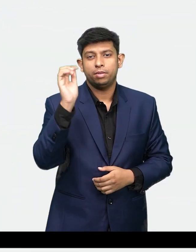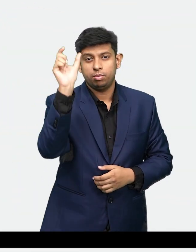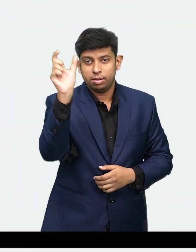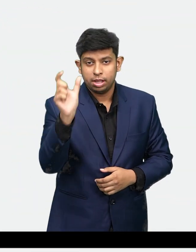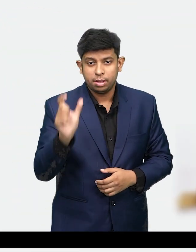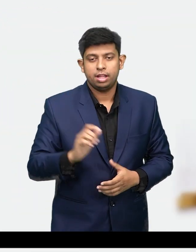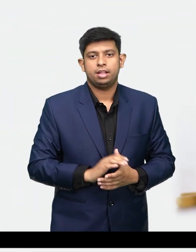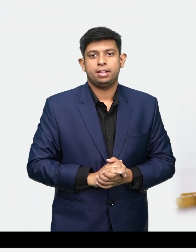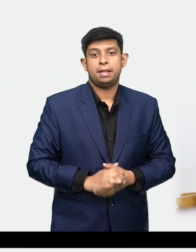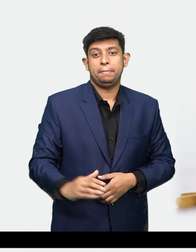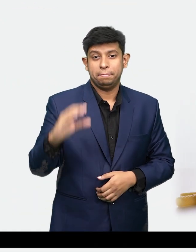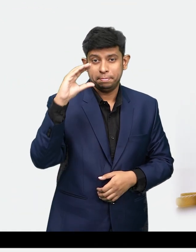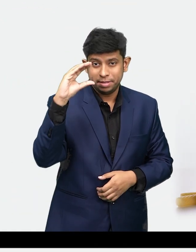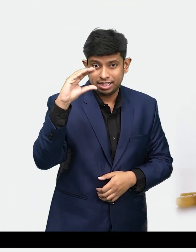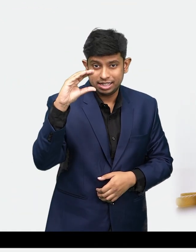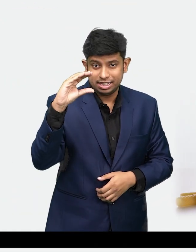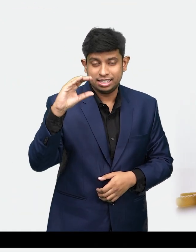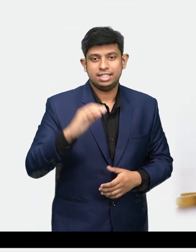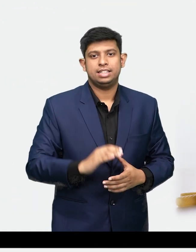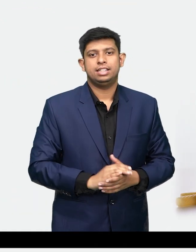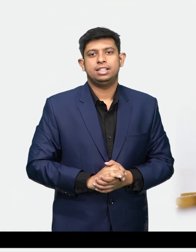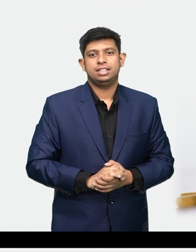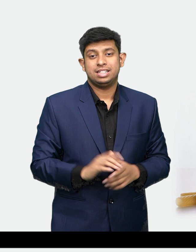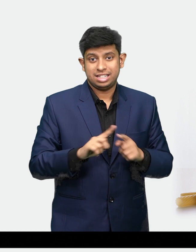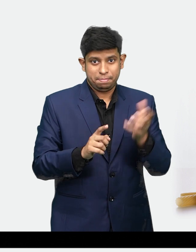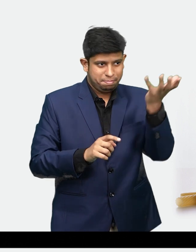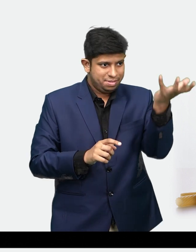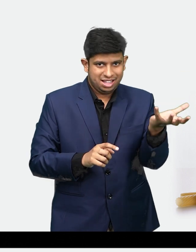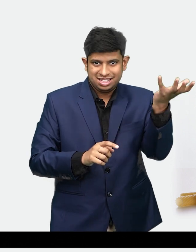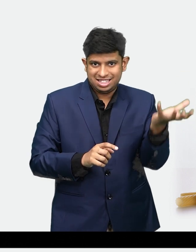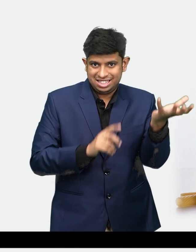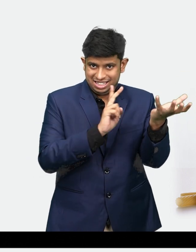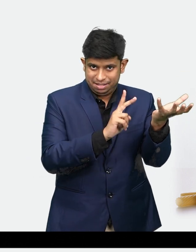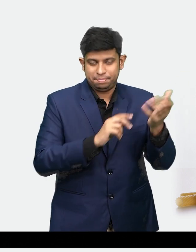కీలక పదాలు: సాంద్రత, ద్రవ్యరాశి,